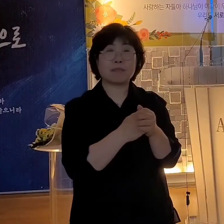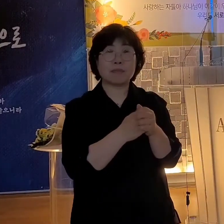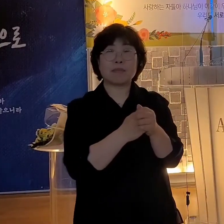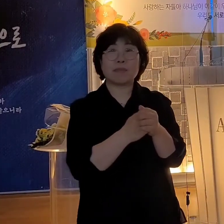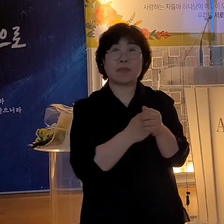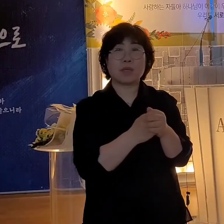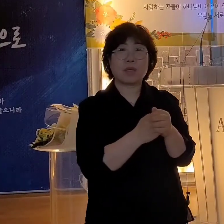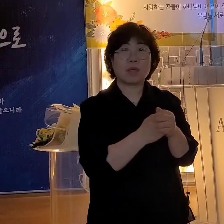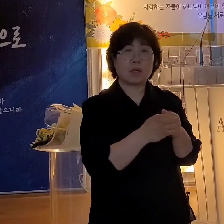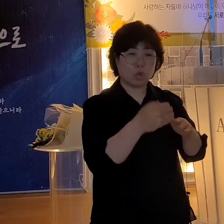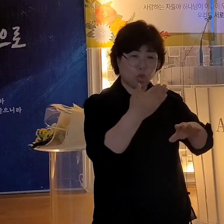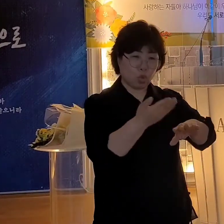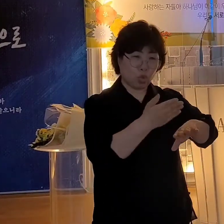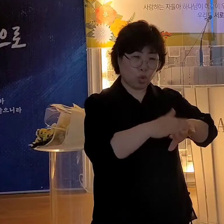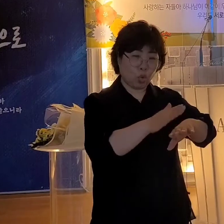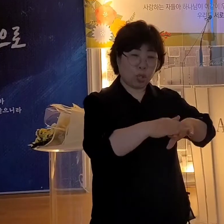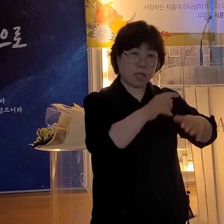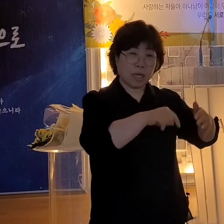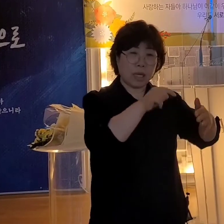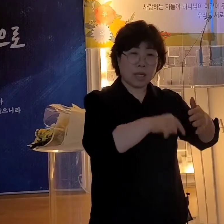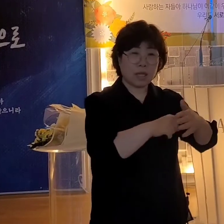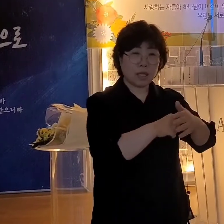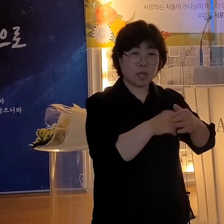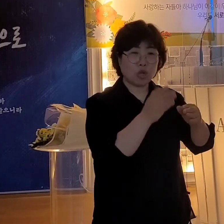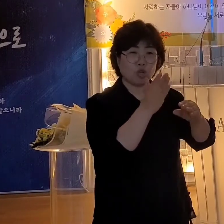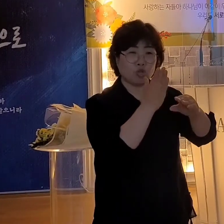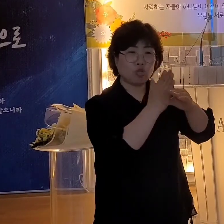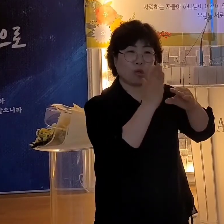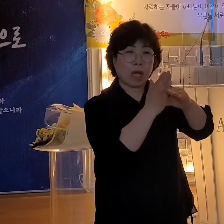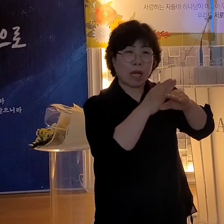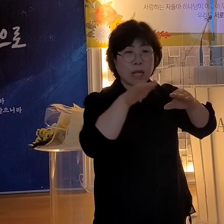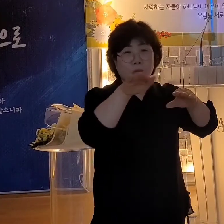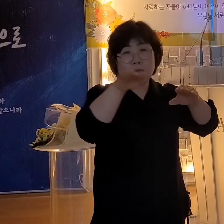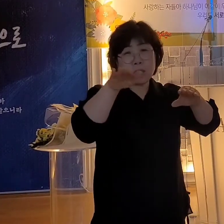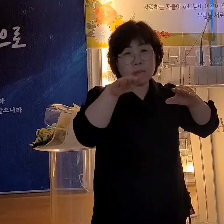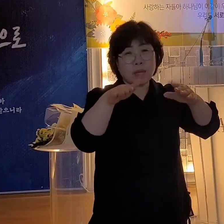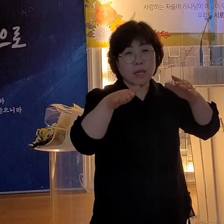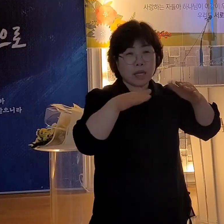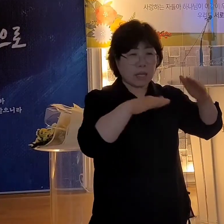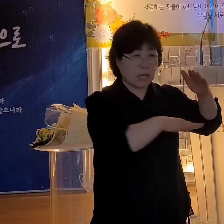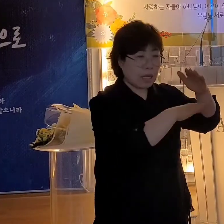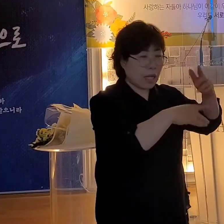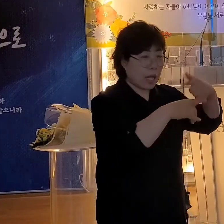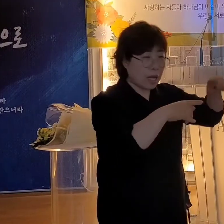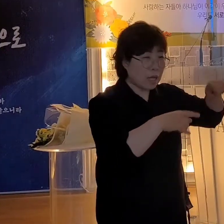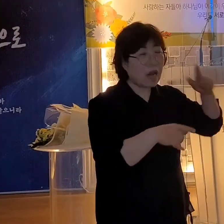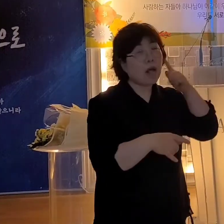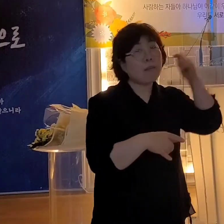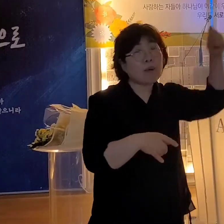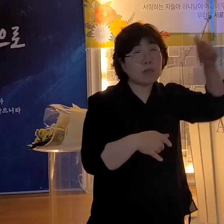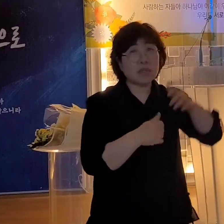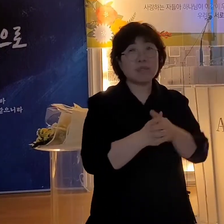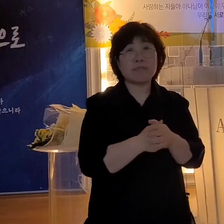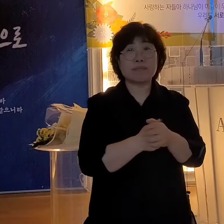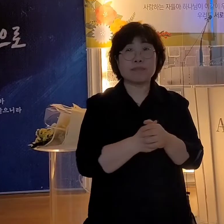조직에서는 중간 보스지만 집안에서는 보통의 아버지입니다. 그 아이가 고친 거야? 저